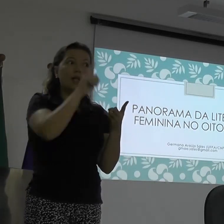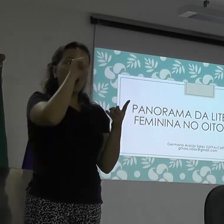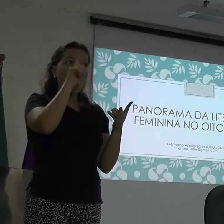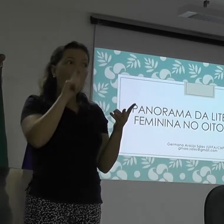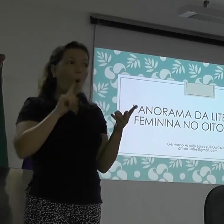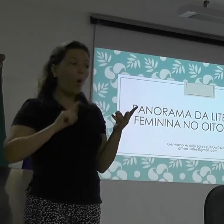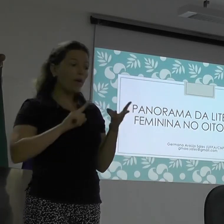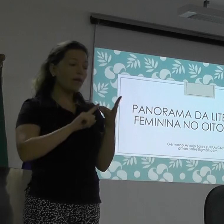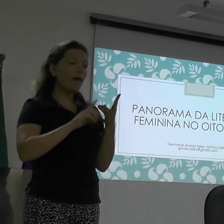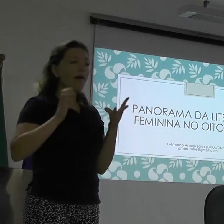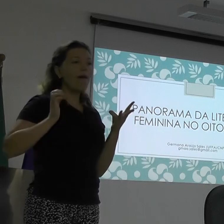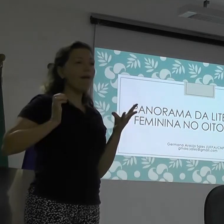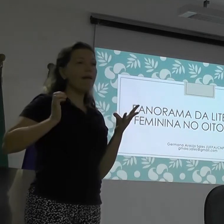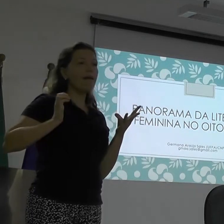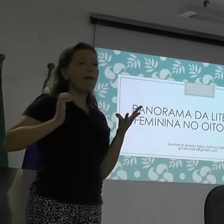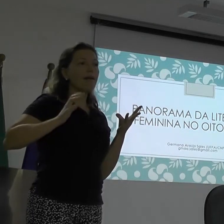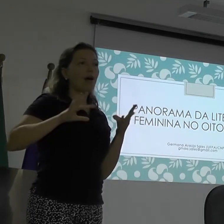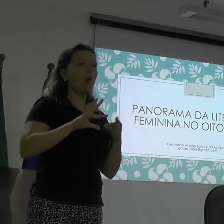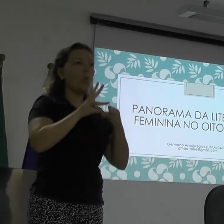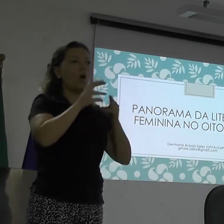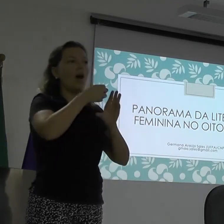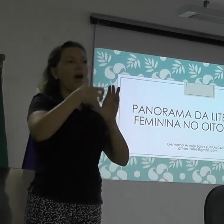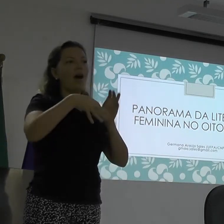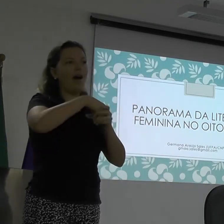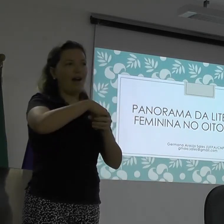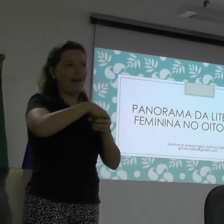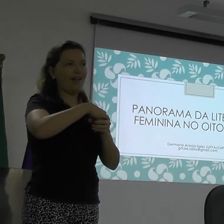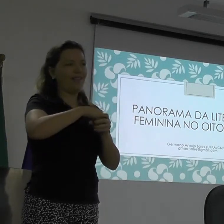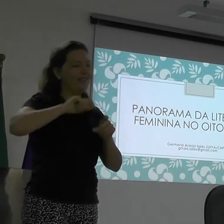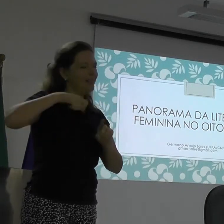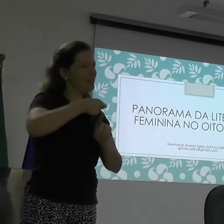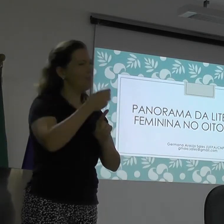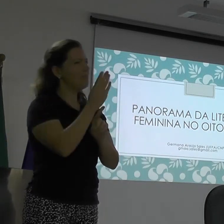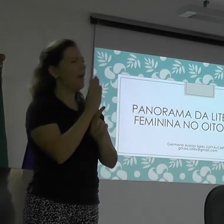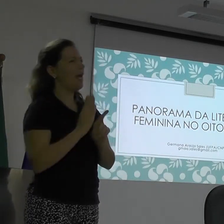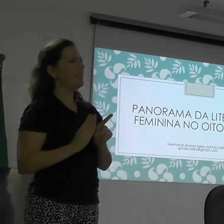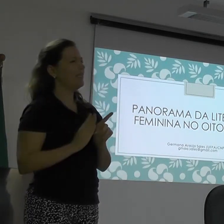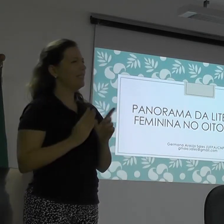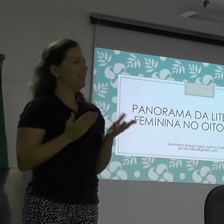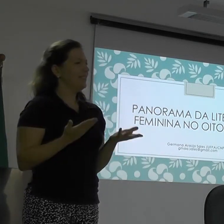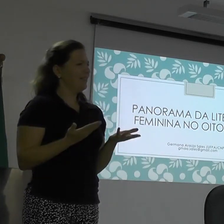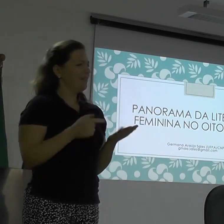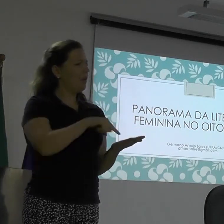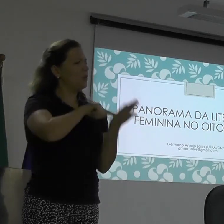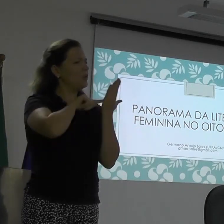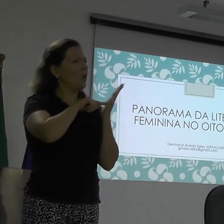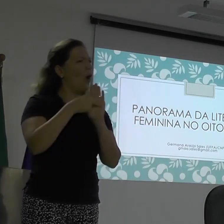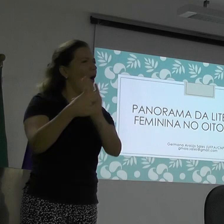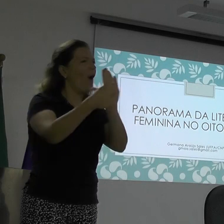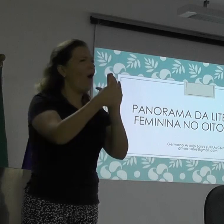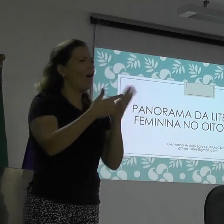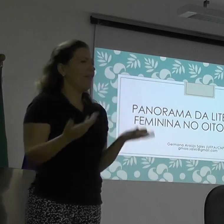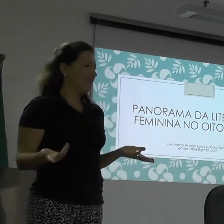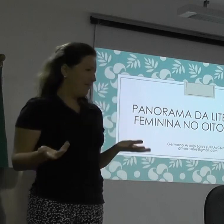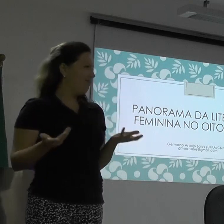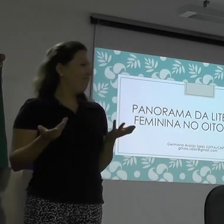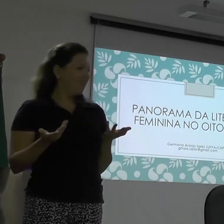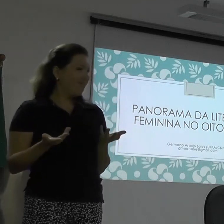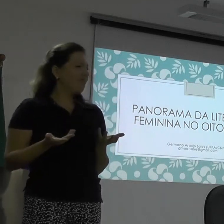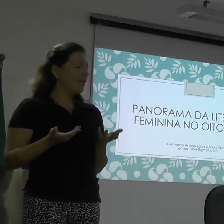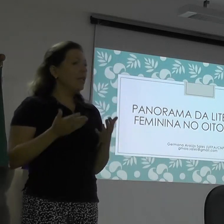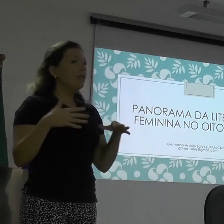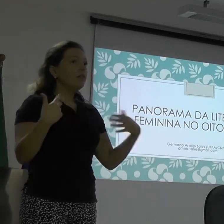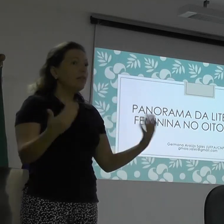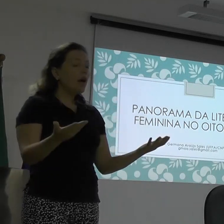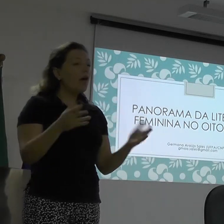loiras e ricas. Foi este o Brasil que nos foi apresentado. Então, quando